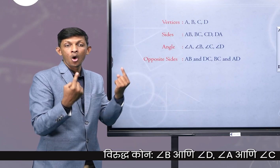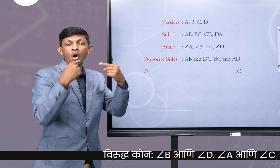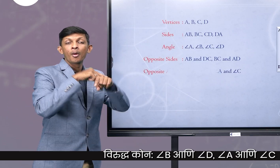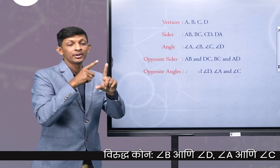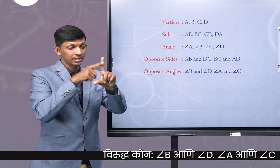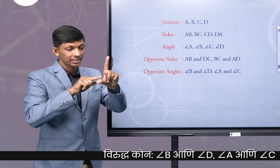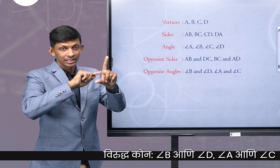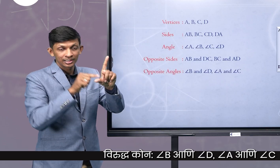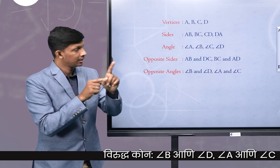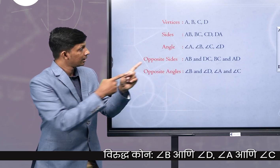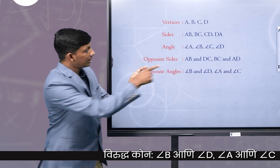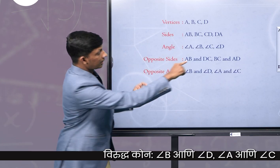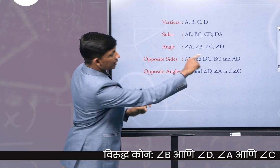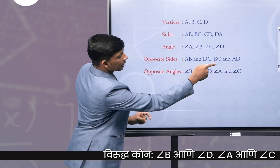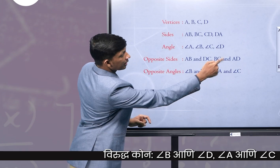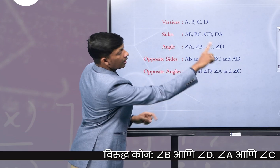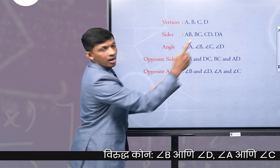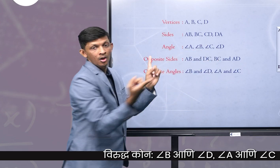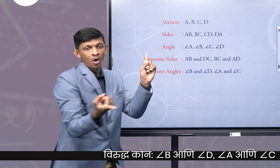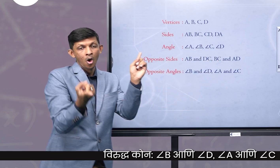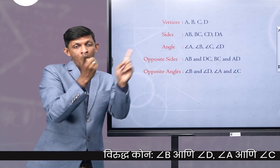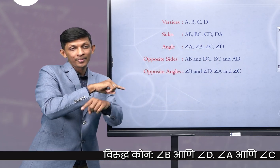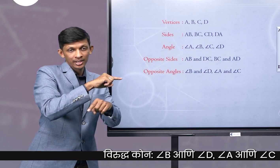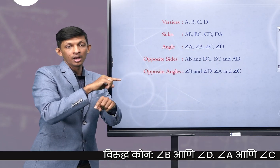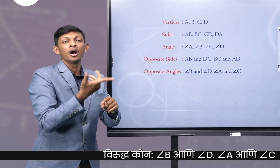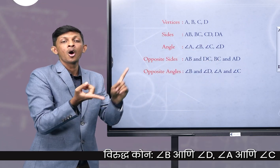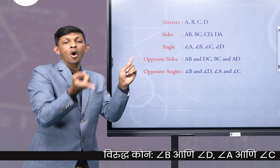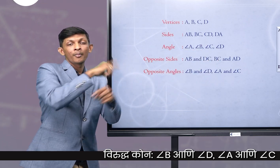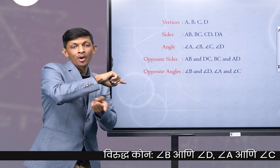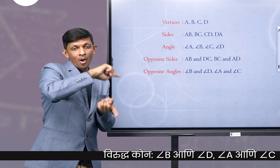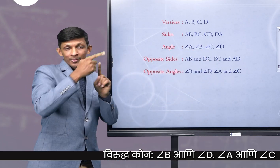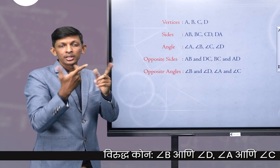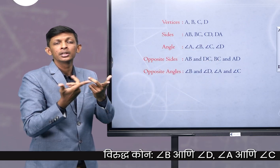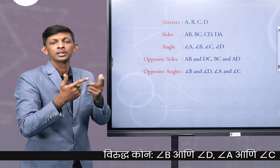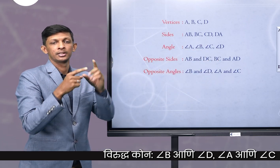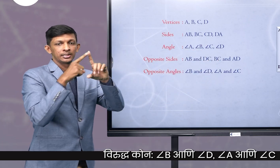विरुद्ध कोन. कोन B आणि कोन D, कोन A आणि कोन C.